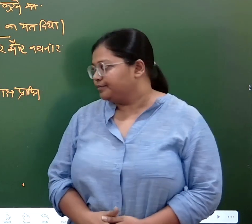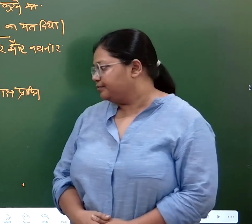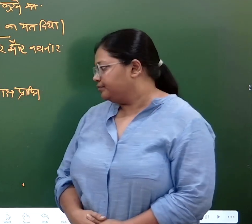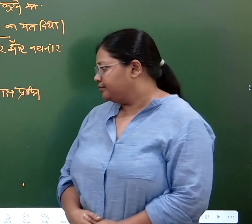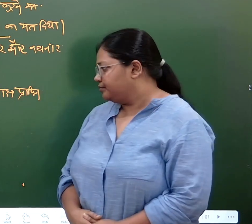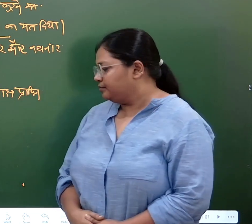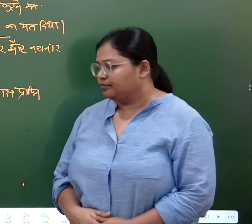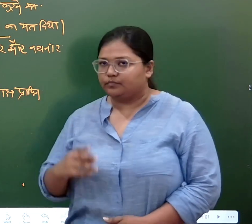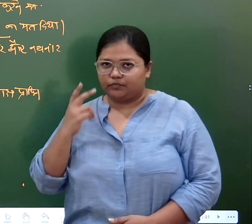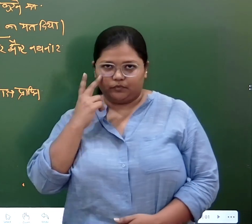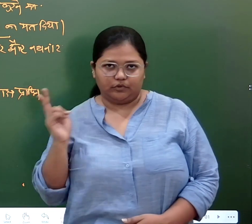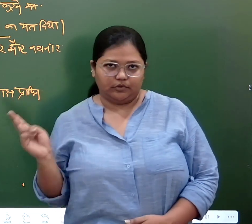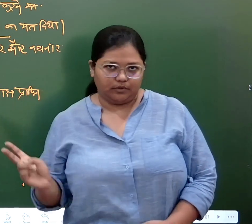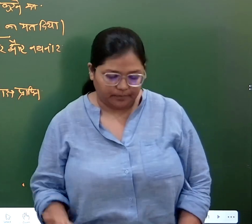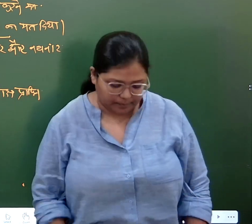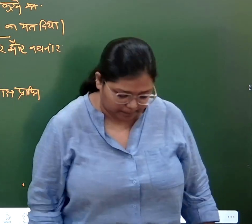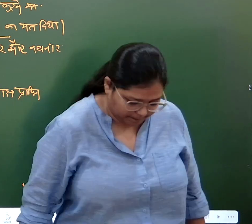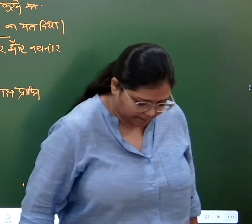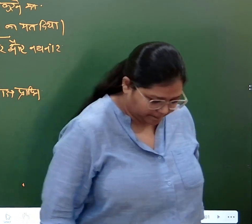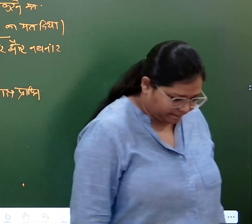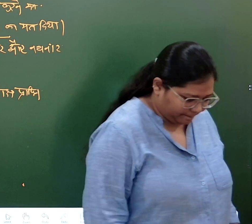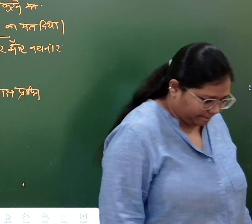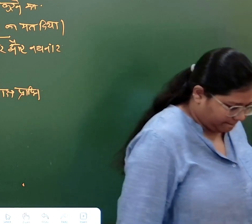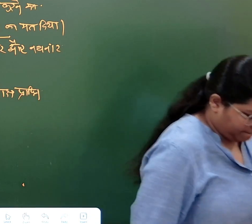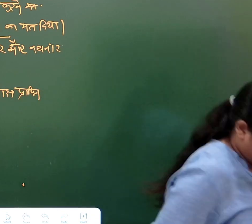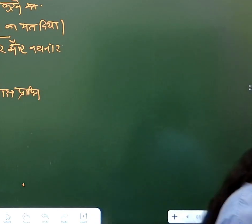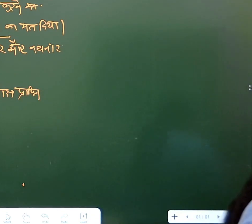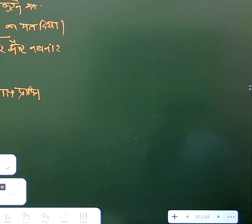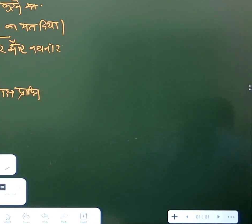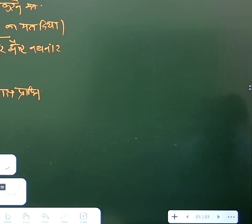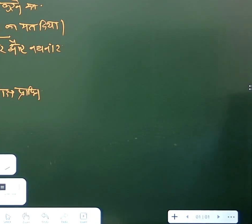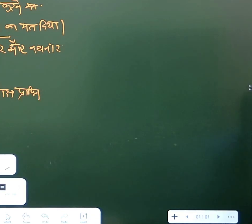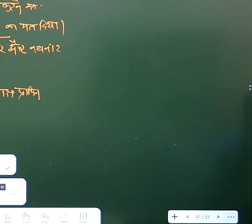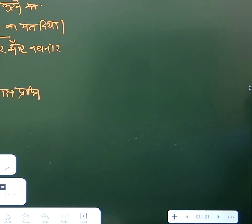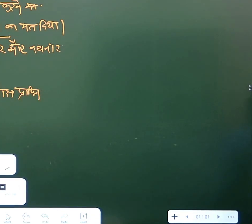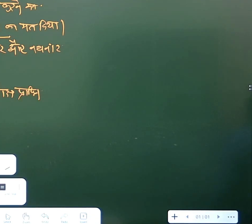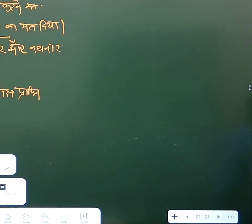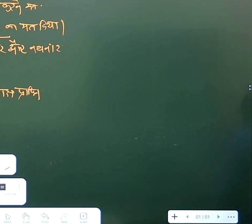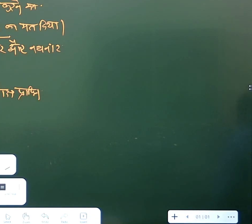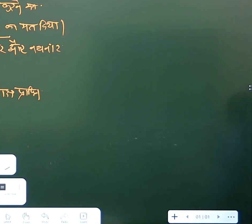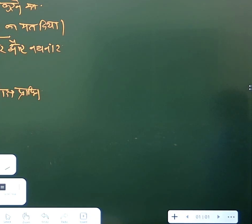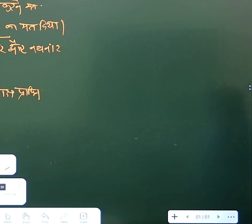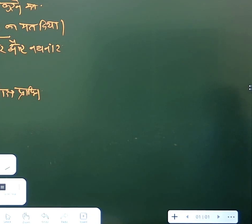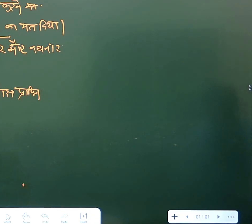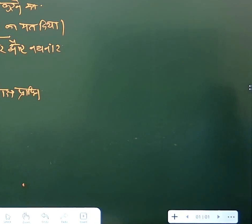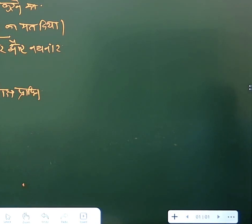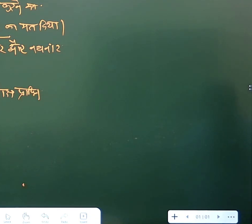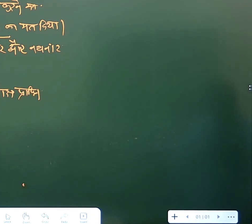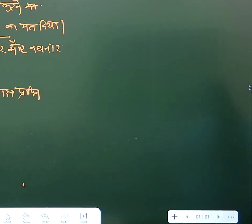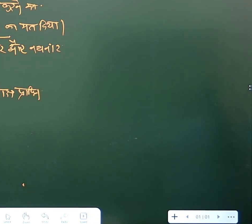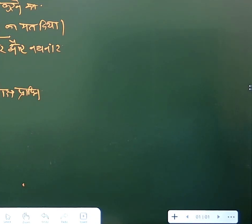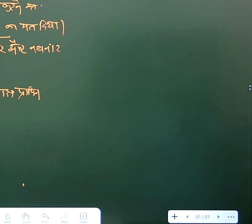प्लस जगत जो है वो दोनों ही क्या है, इसको लिख ही देती हूँ मैं,